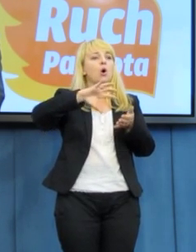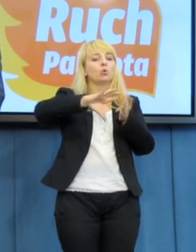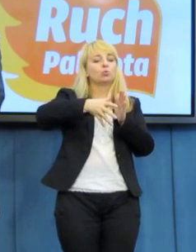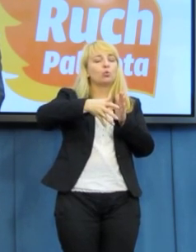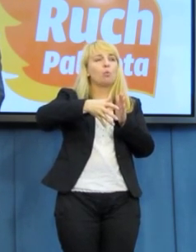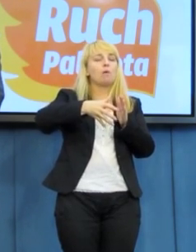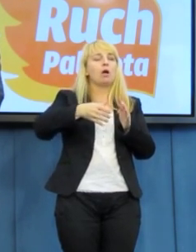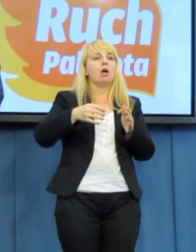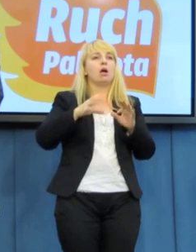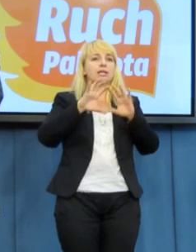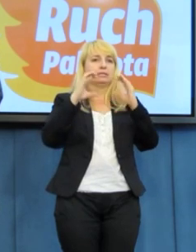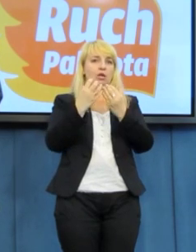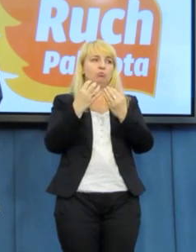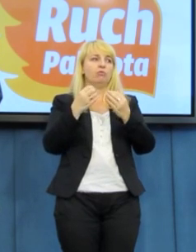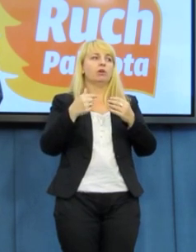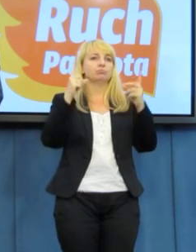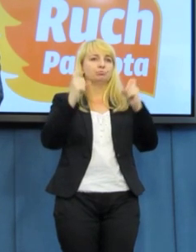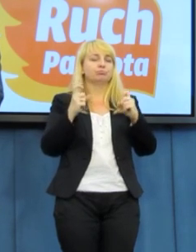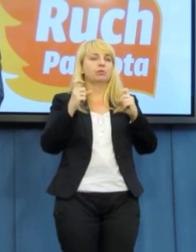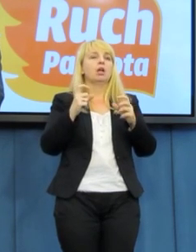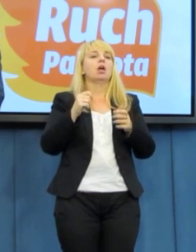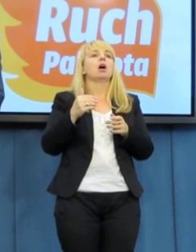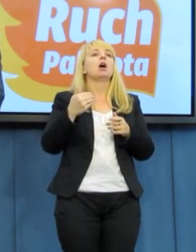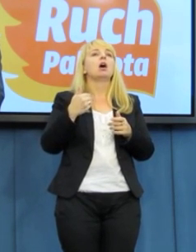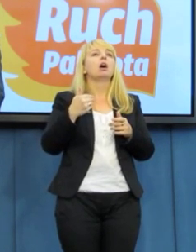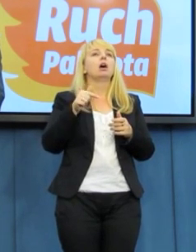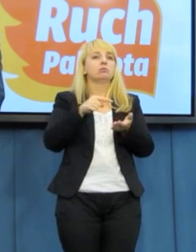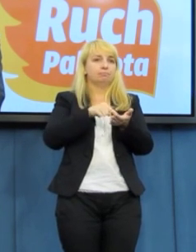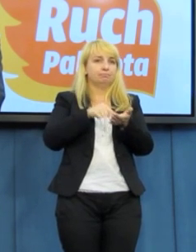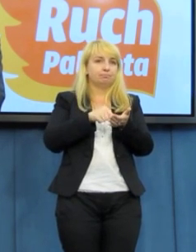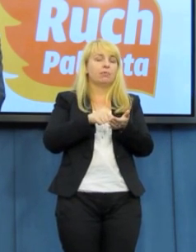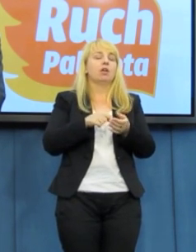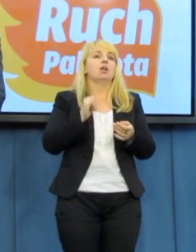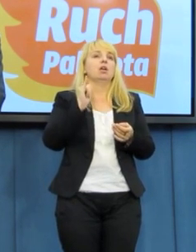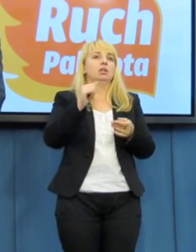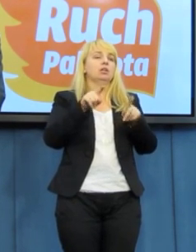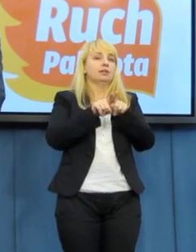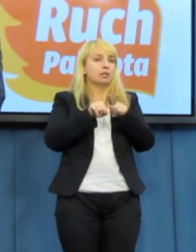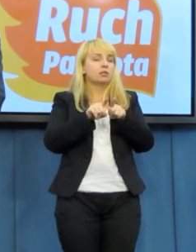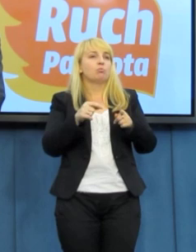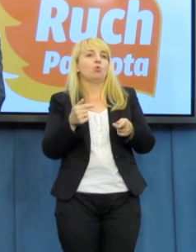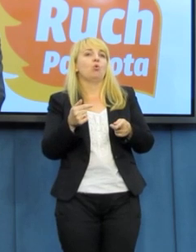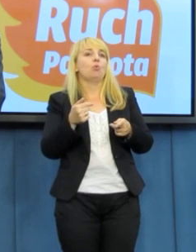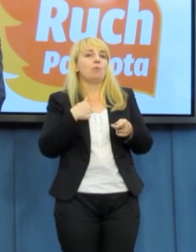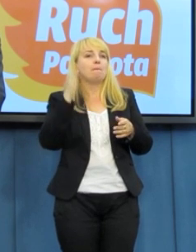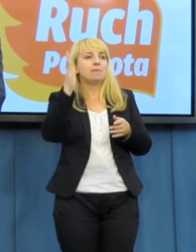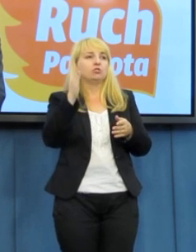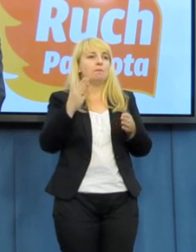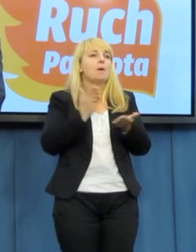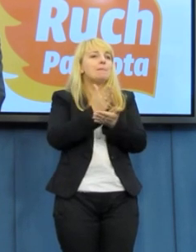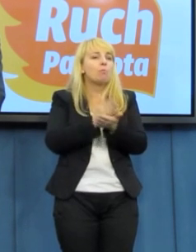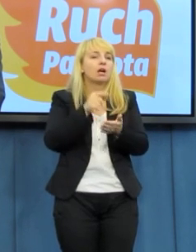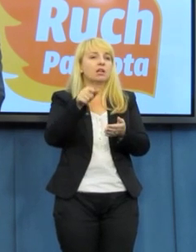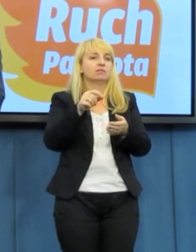parlamentarny, który dzisiaj inauguruje swoją działalność, będzie również interweniował w takich wszystkich sprawach, w nadużyciach, w